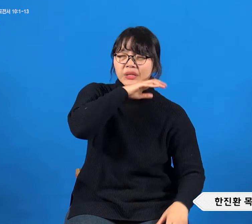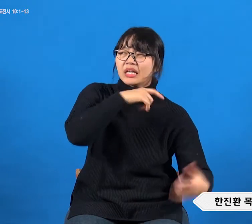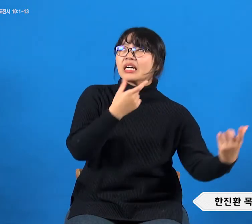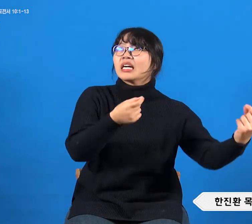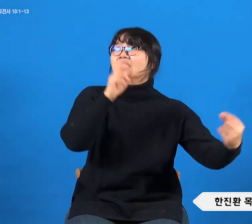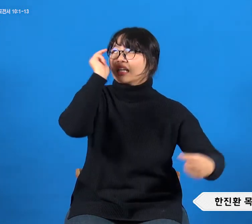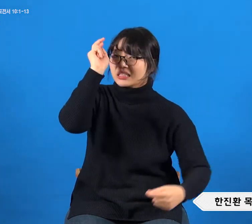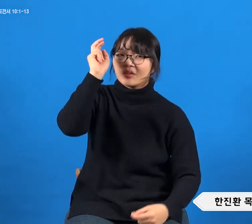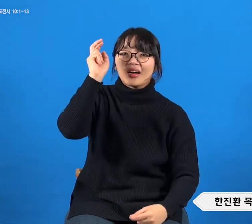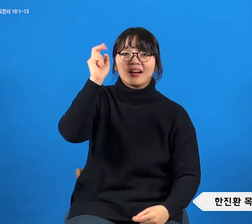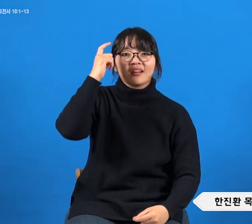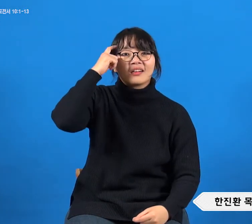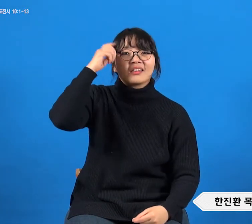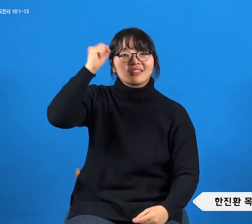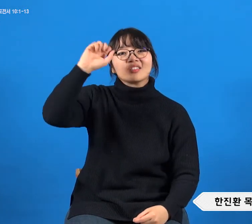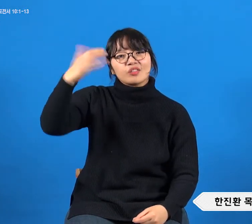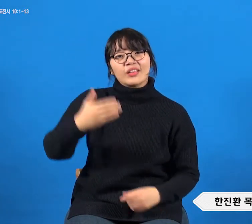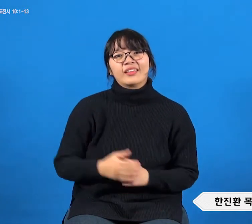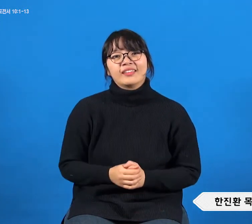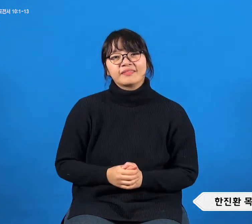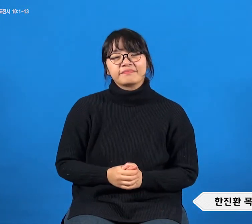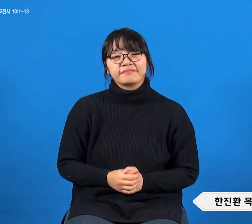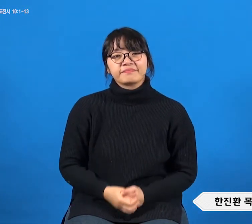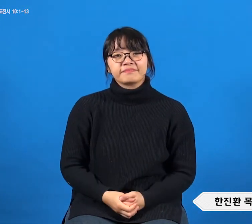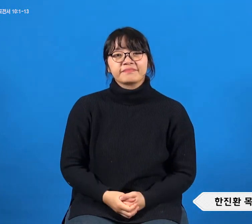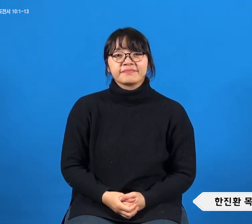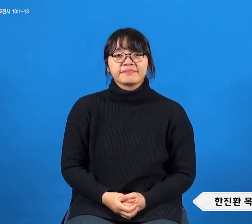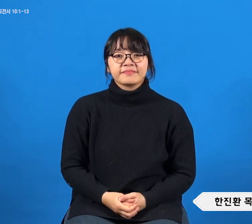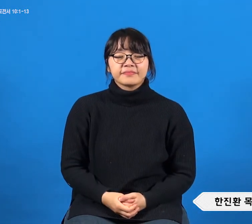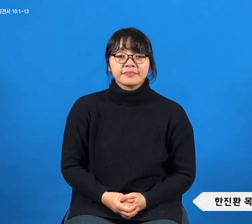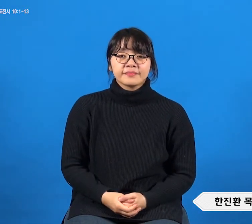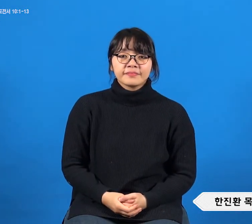백성들의 모습이 바로 내 모습이라는 것을 깨닫게 됩니다.